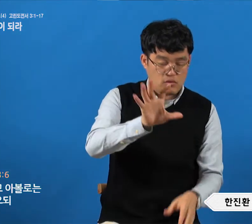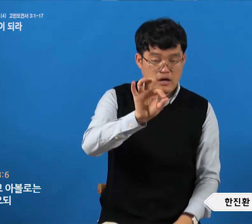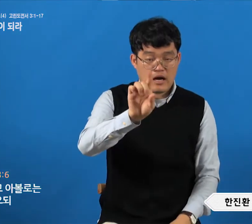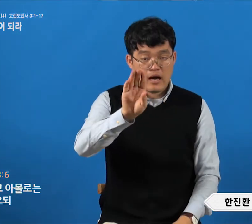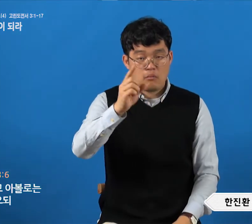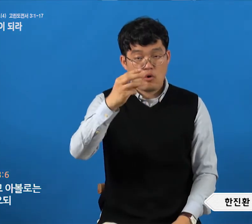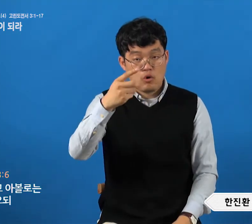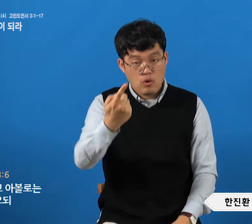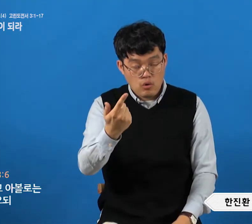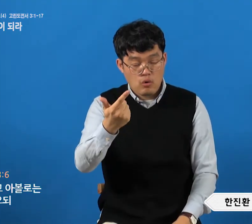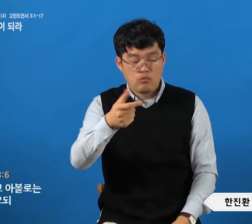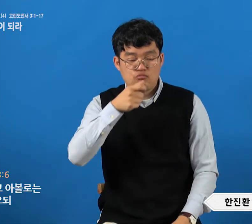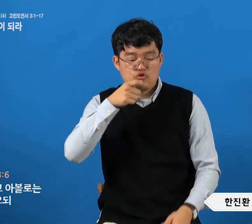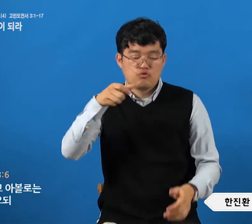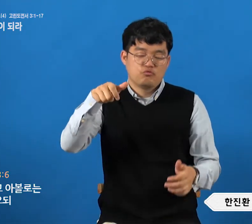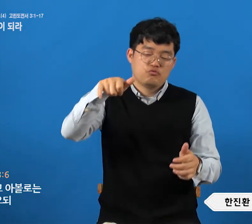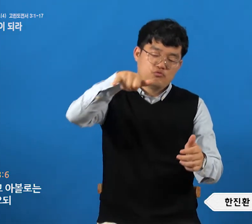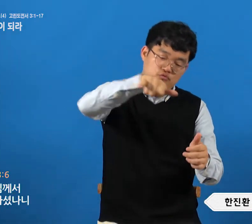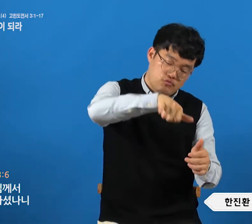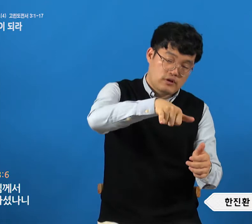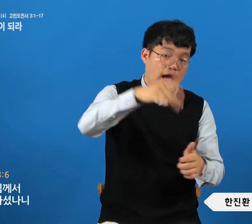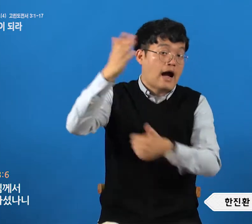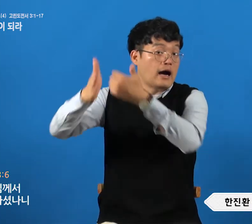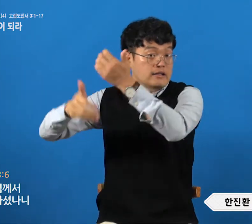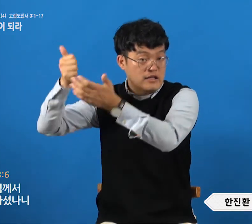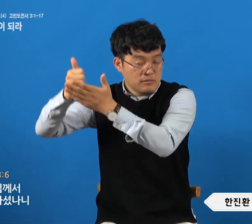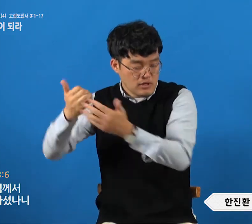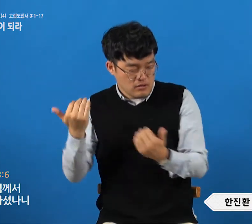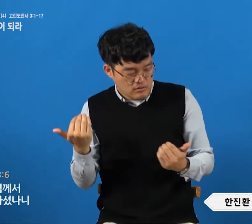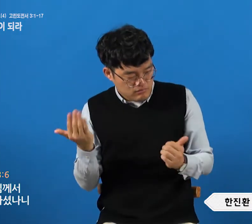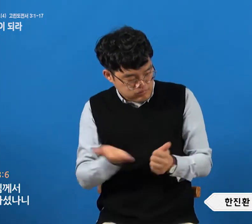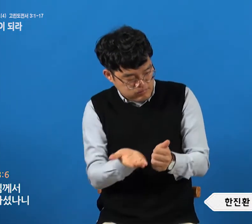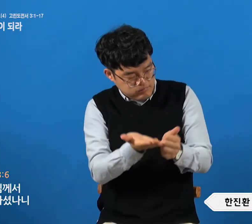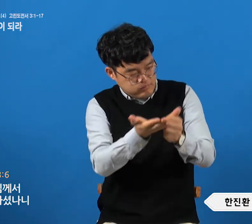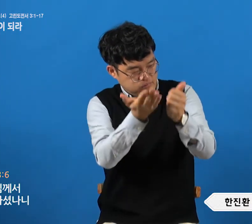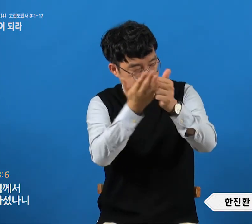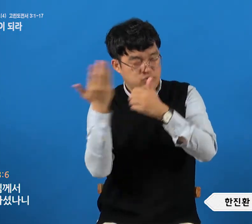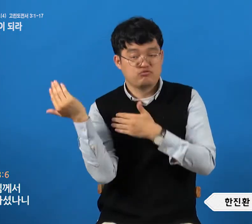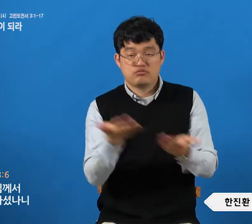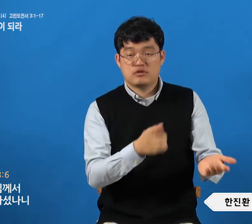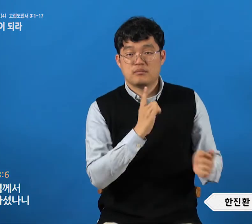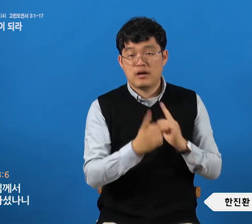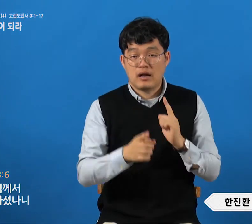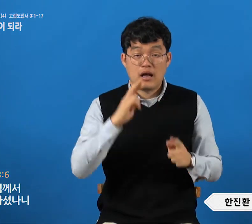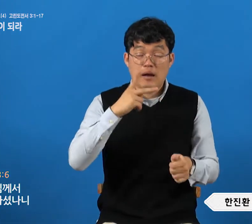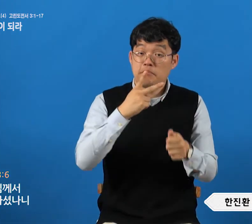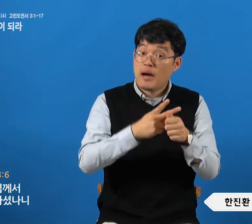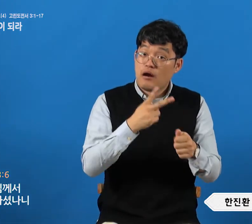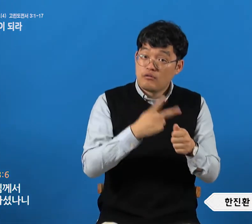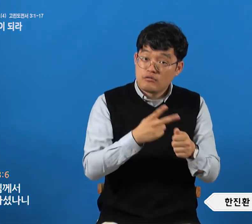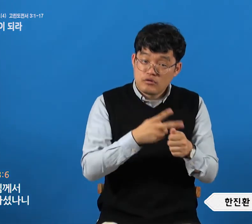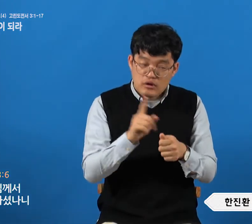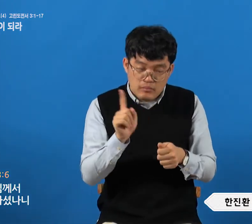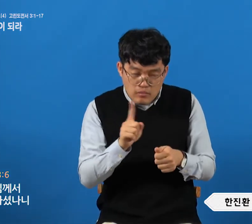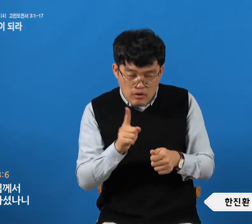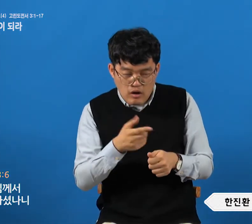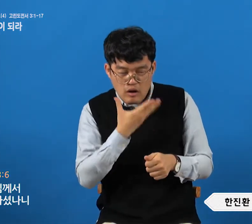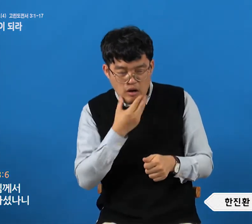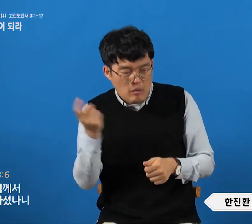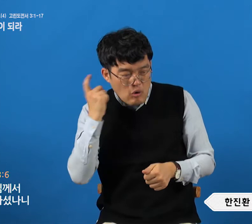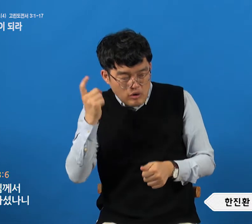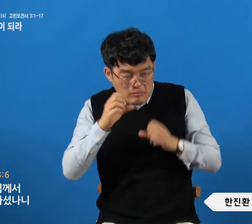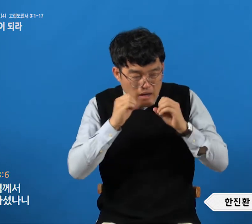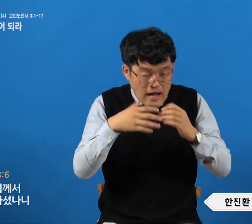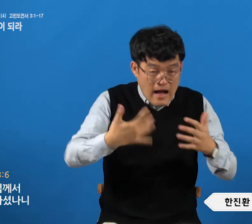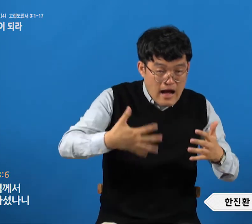아볼로는 물을 주었으되 오직 하나님께서 자라나게 하셨나니. 바울 사도는 주로 복음의 불모지에